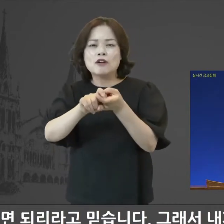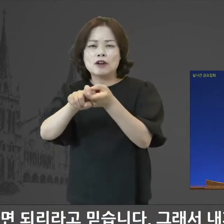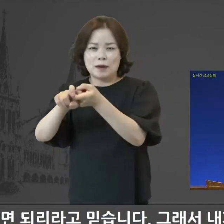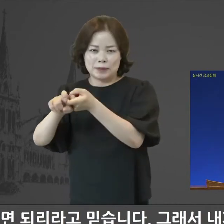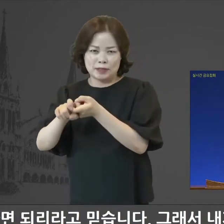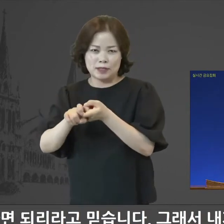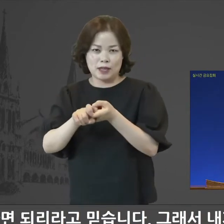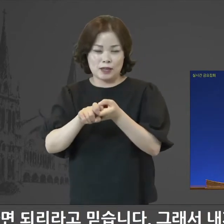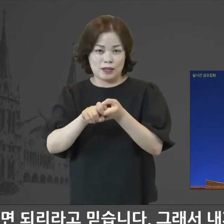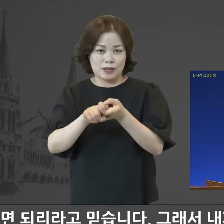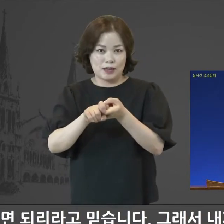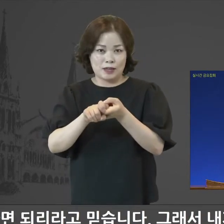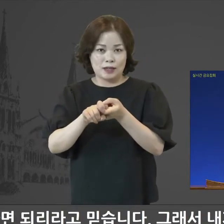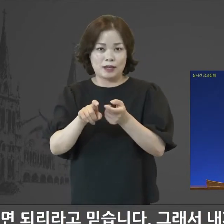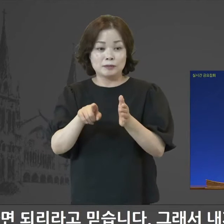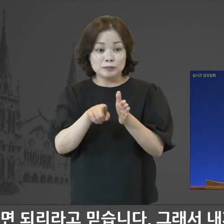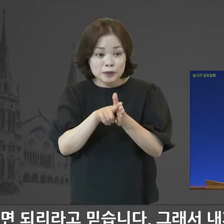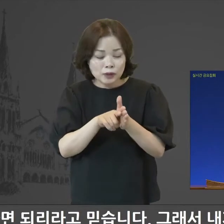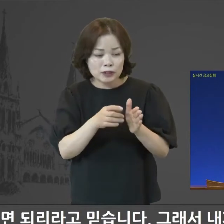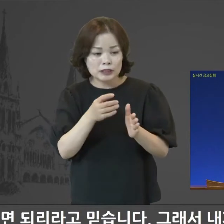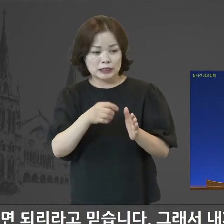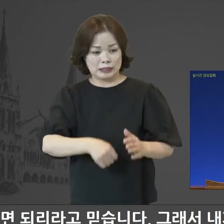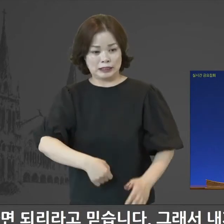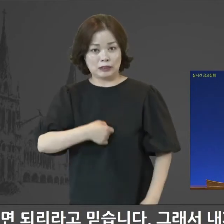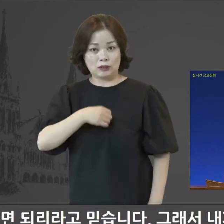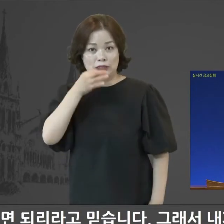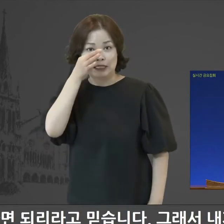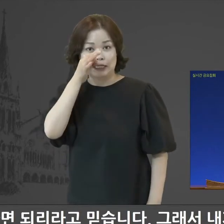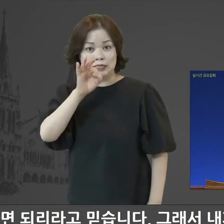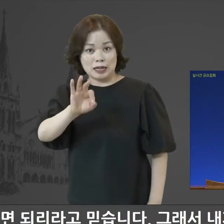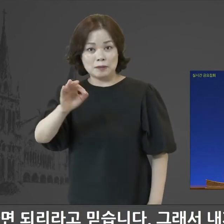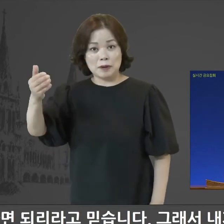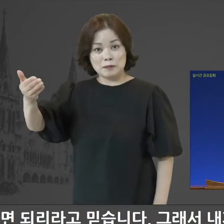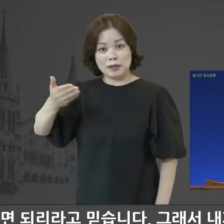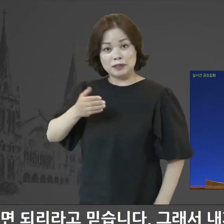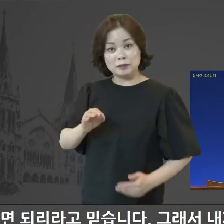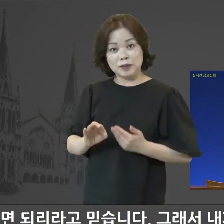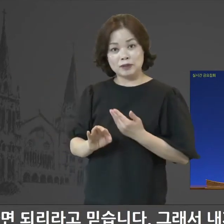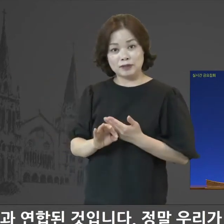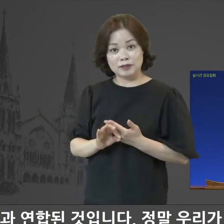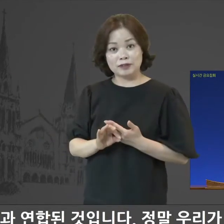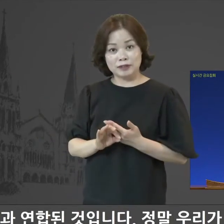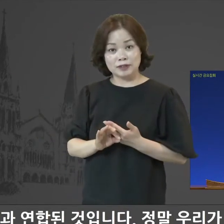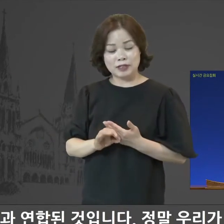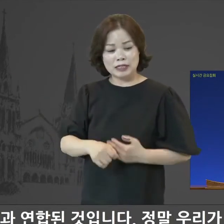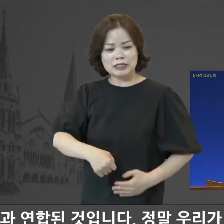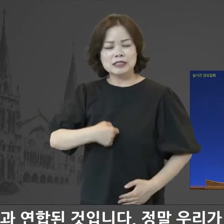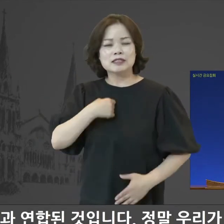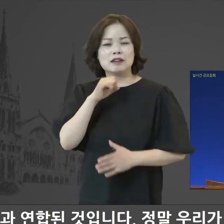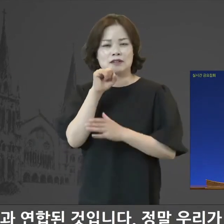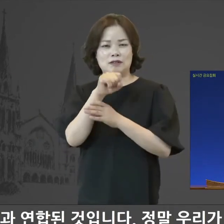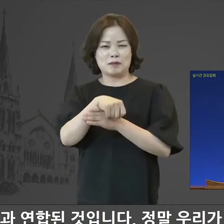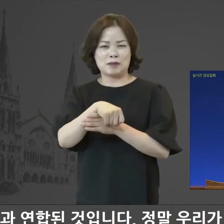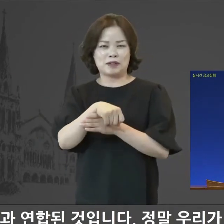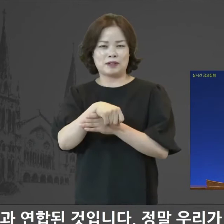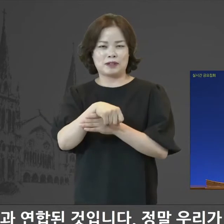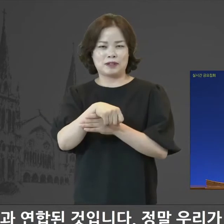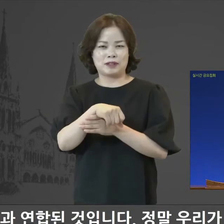되고 그래서 의롭다 칭함을 받으면 이게요, 의의 열매가 맺어져야